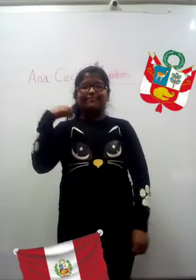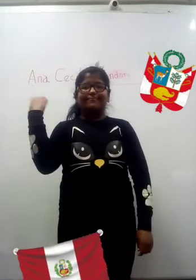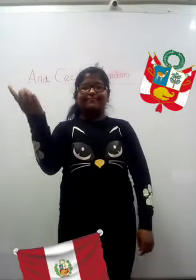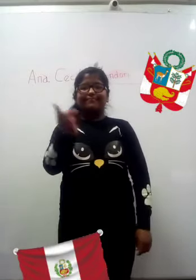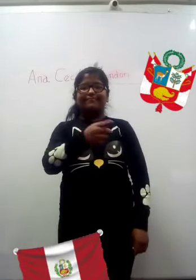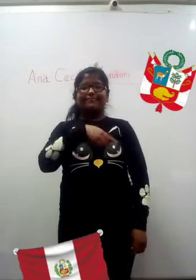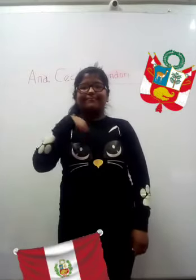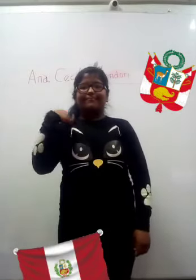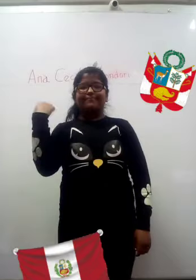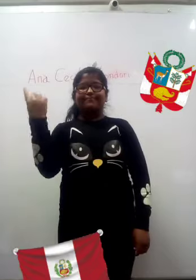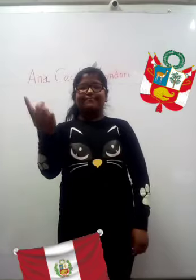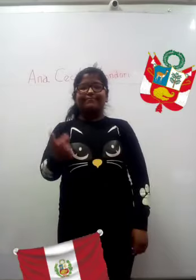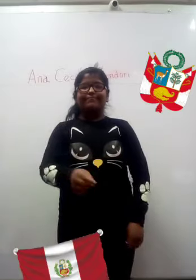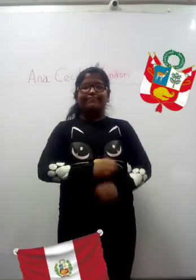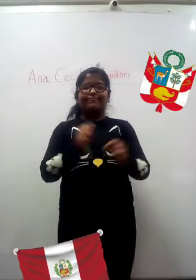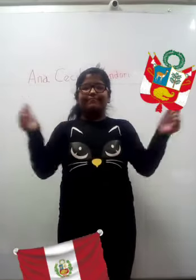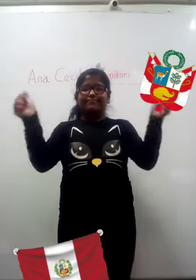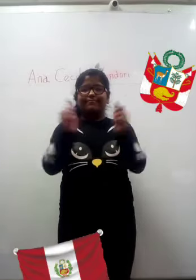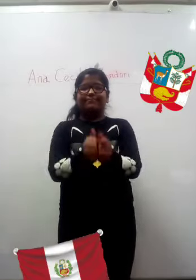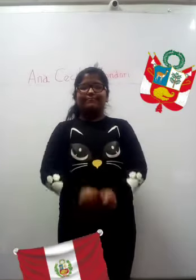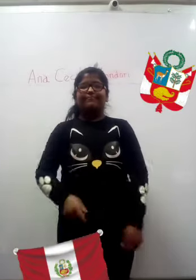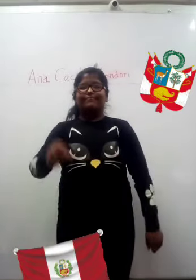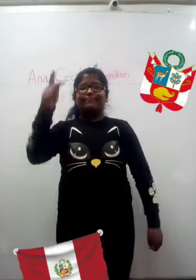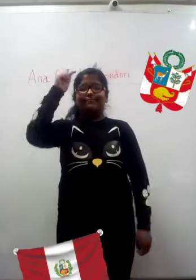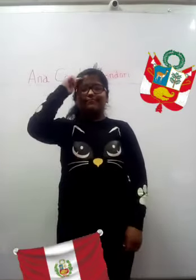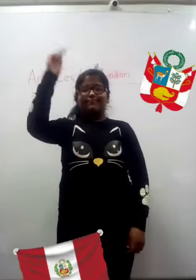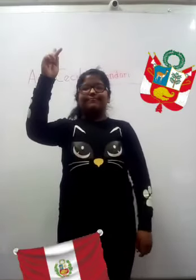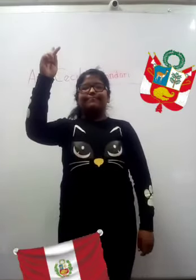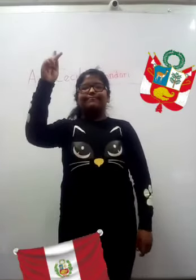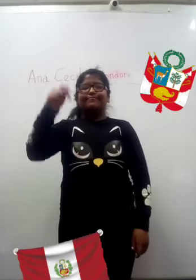pues todos estamos contigo, Perú.